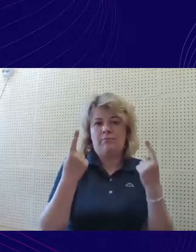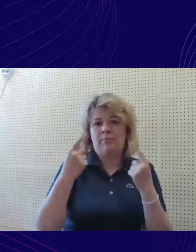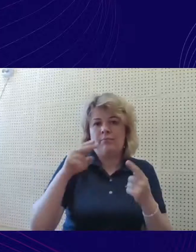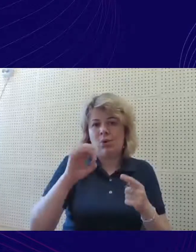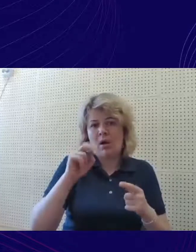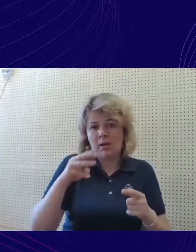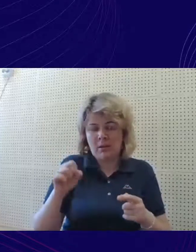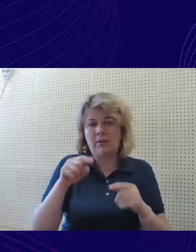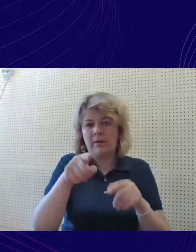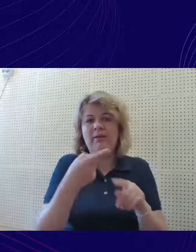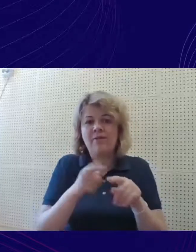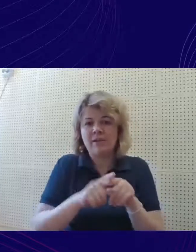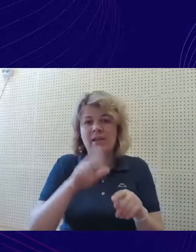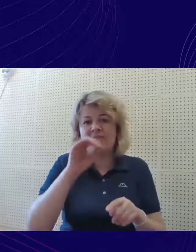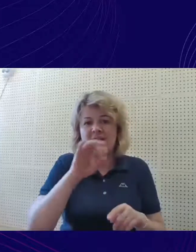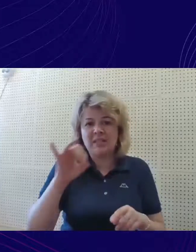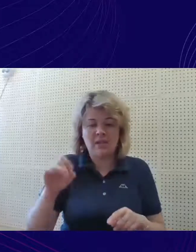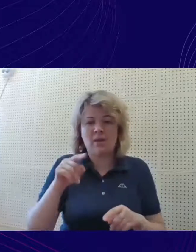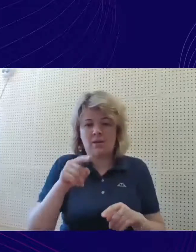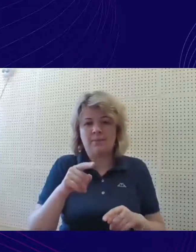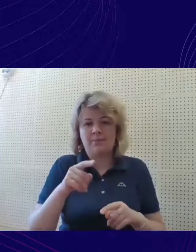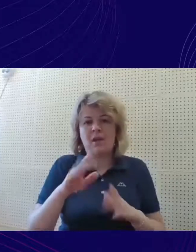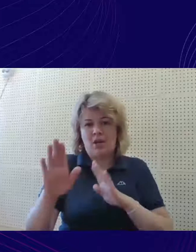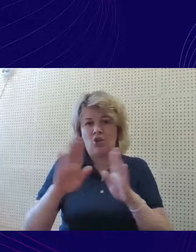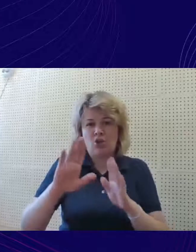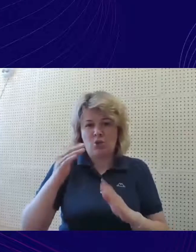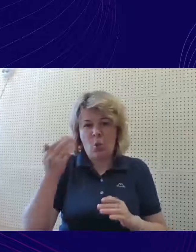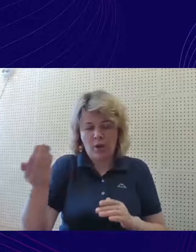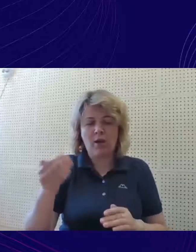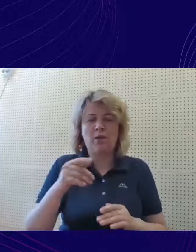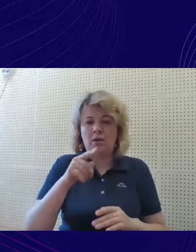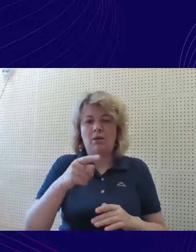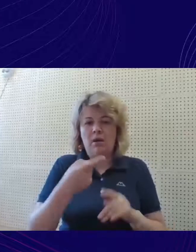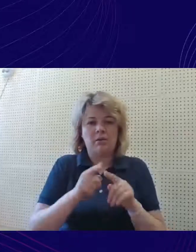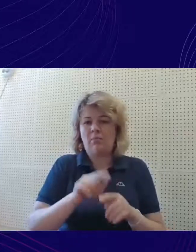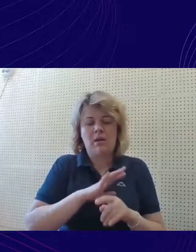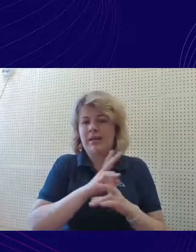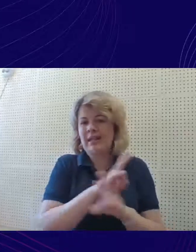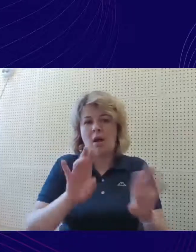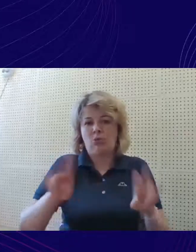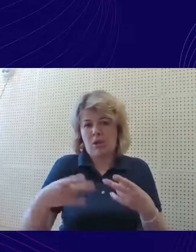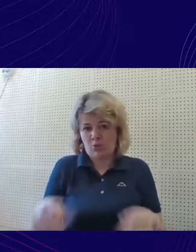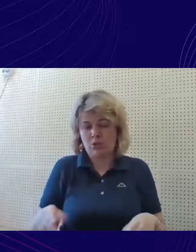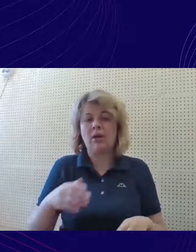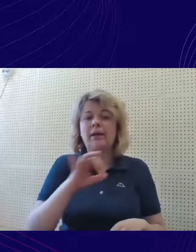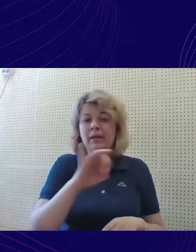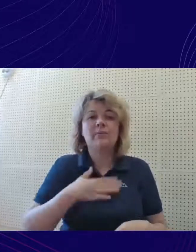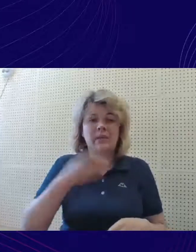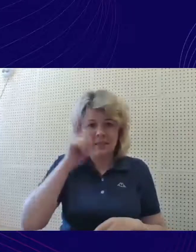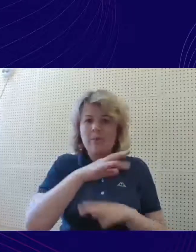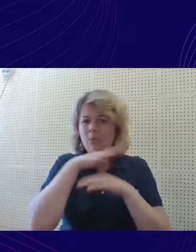не нужен. И здесь, конечно, мы с вами знаем множество примеров. Например, великий